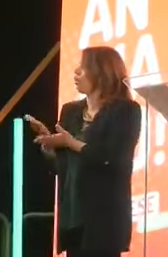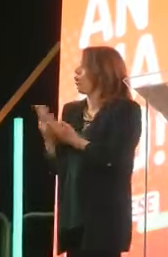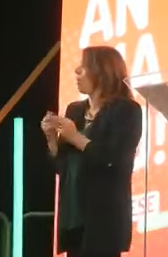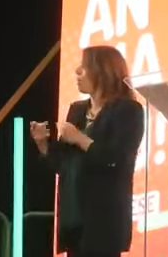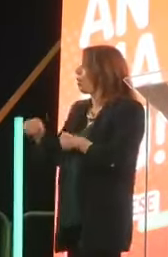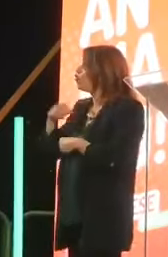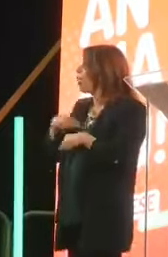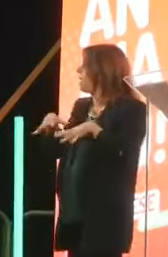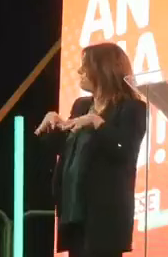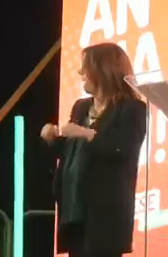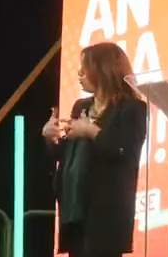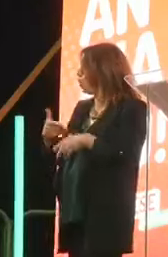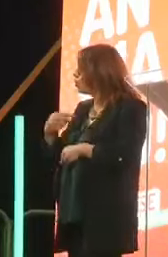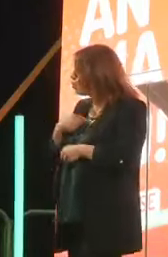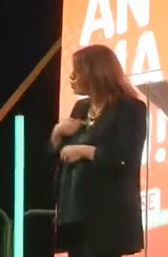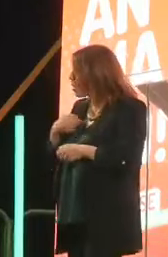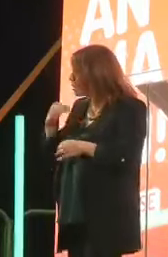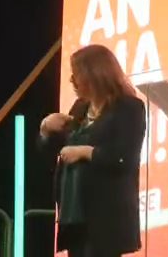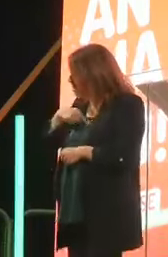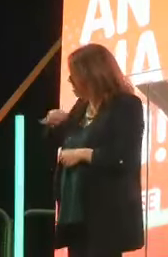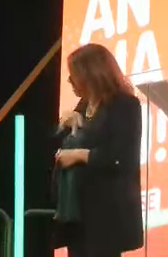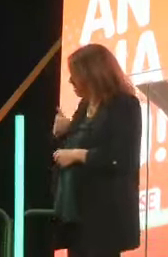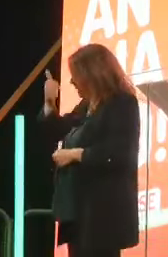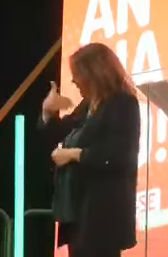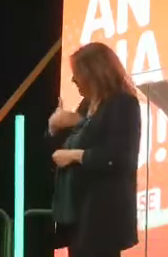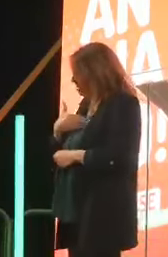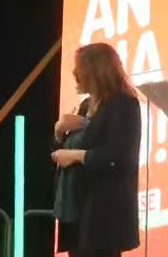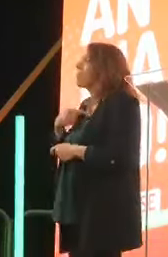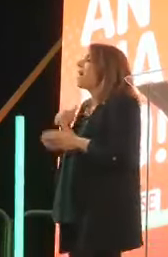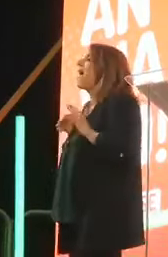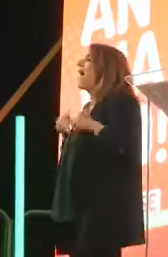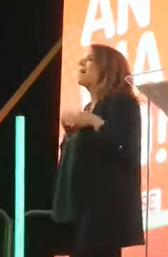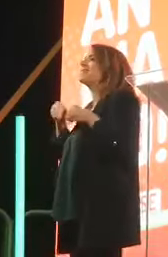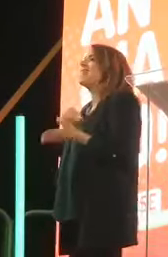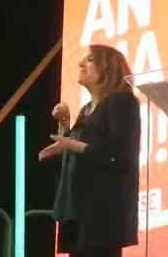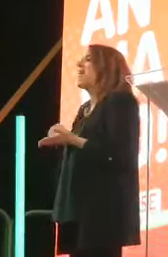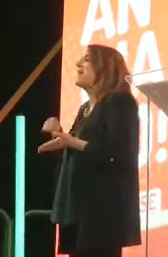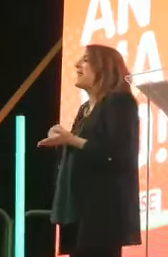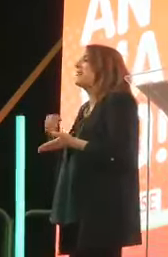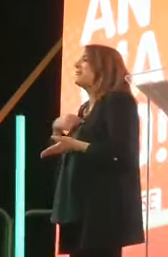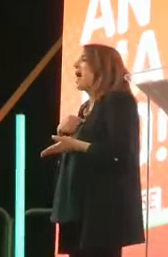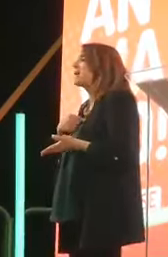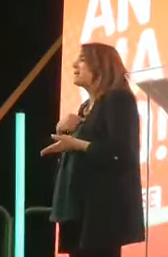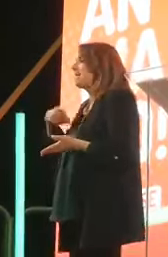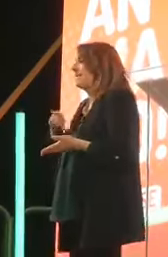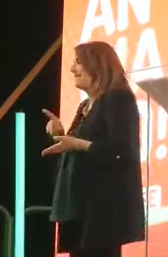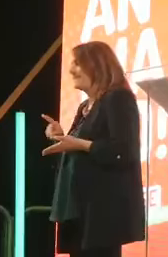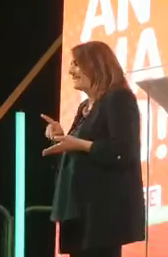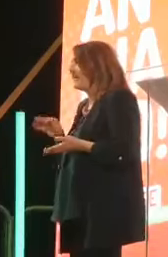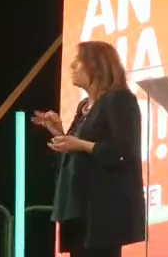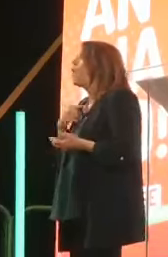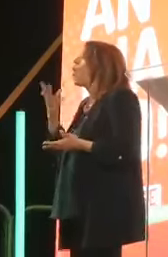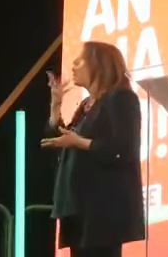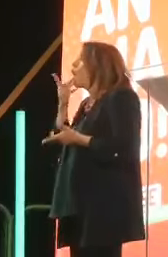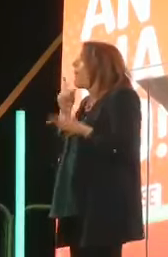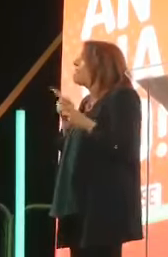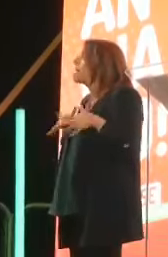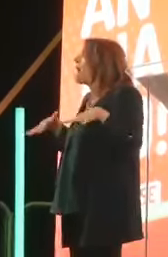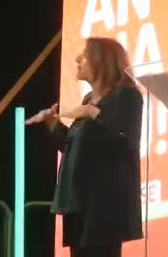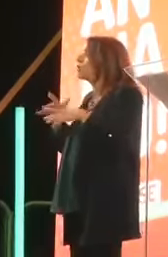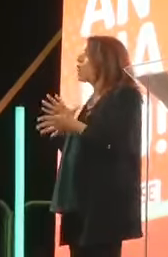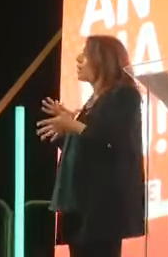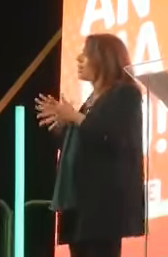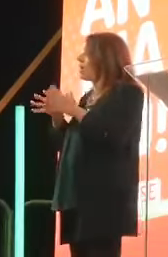e io per prima, candidandomi a segretaria, a cambiare questo partito e a lavorare ogni giorno per